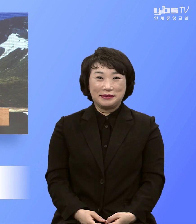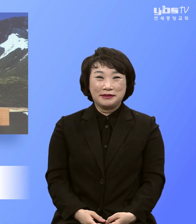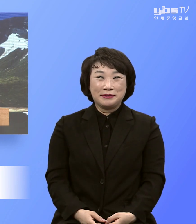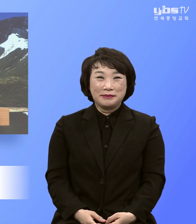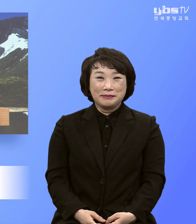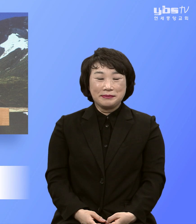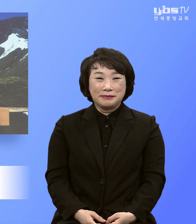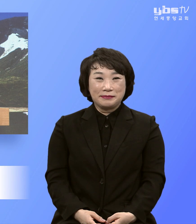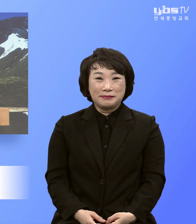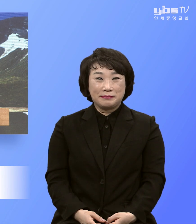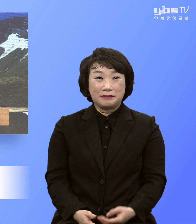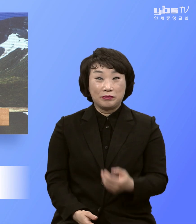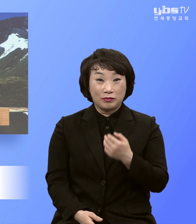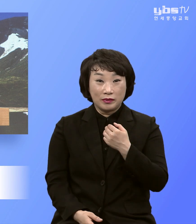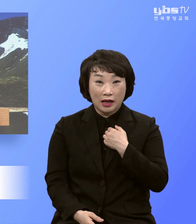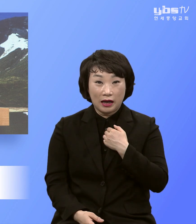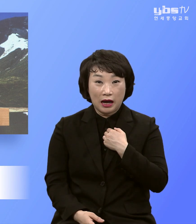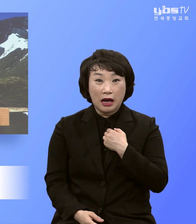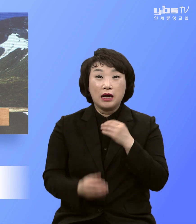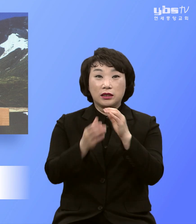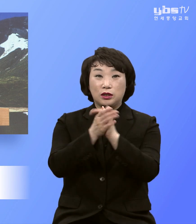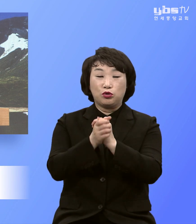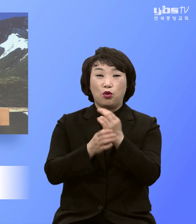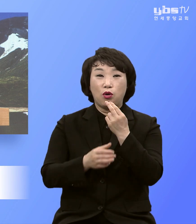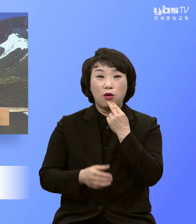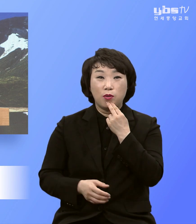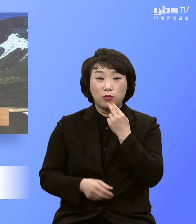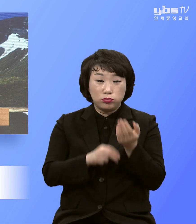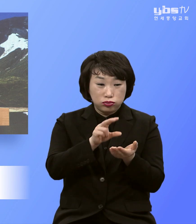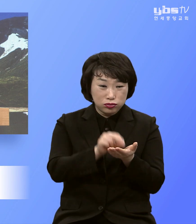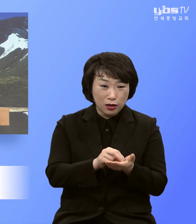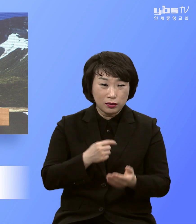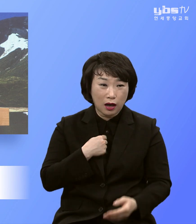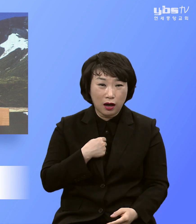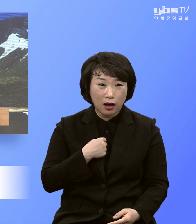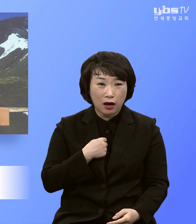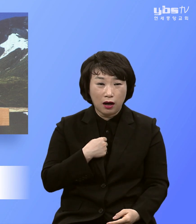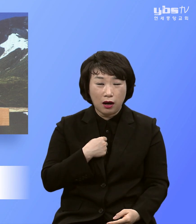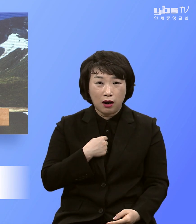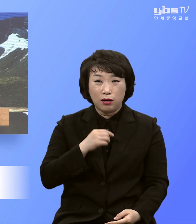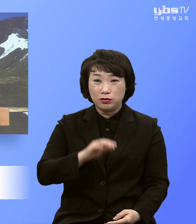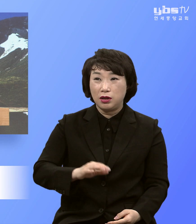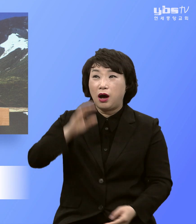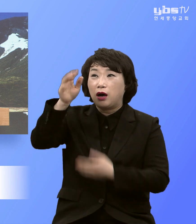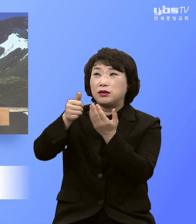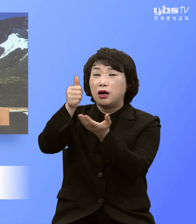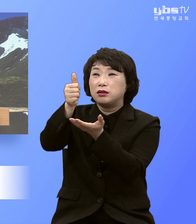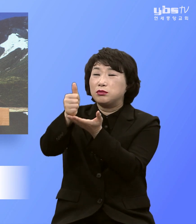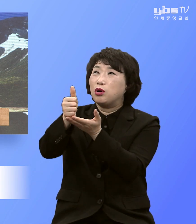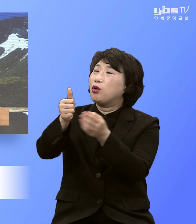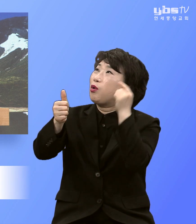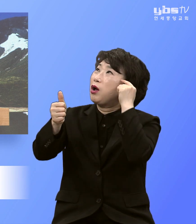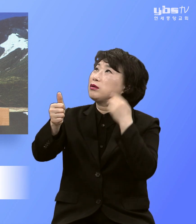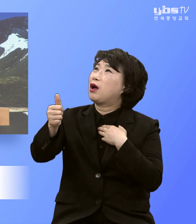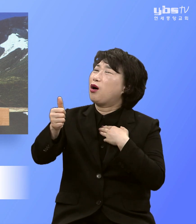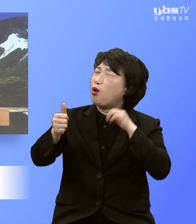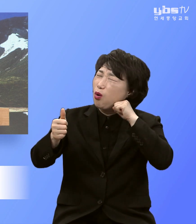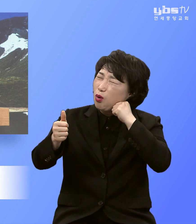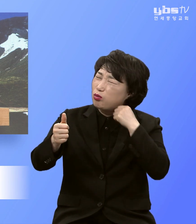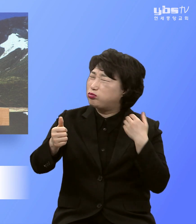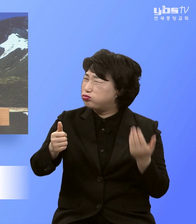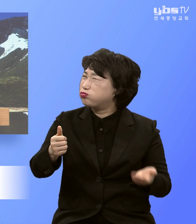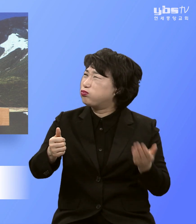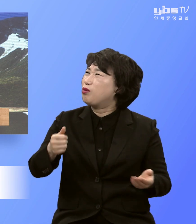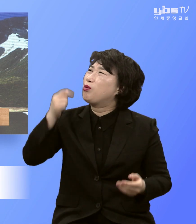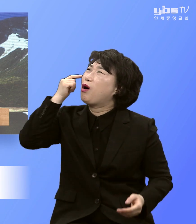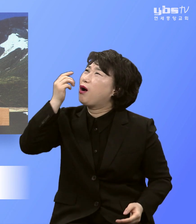그러니까 내가 기도하지 않는 문제에 대해서 하나님은 왜 나를 고통스럽게